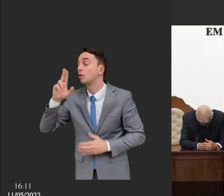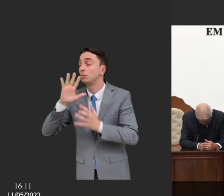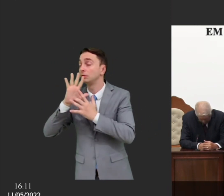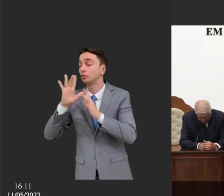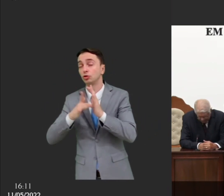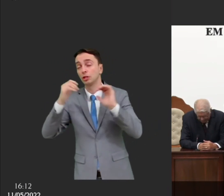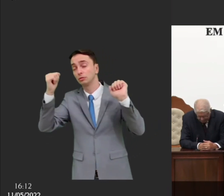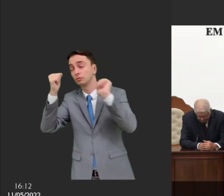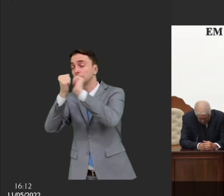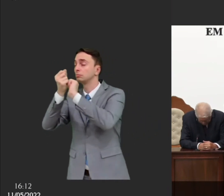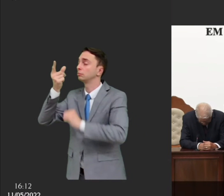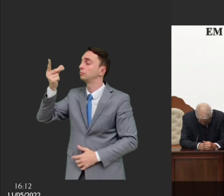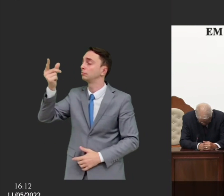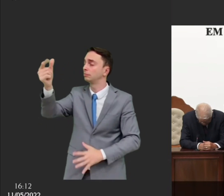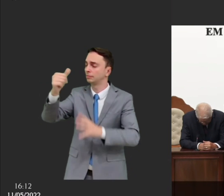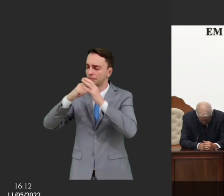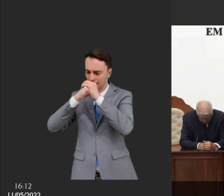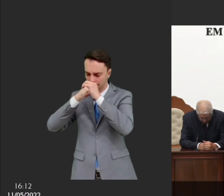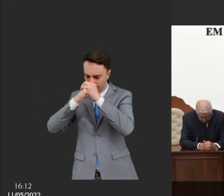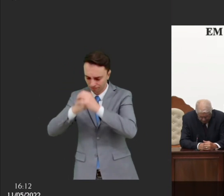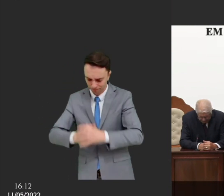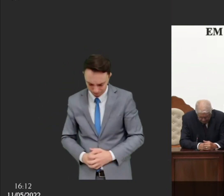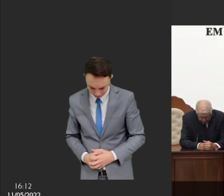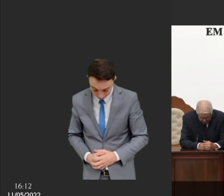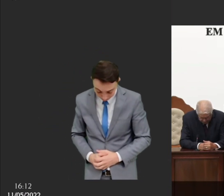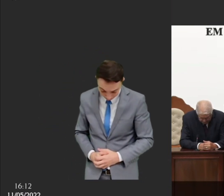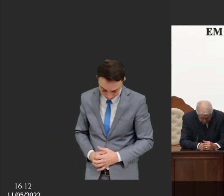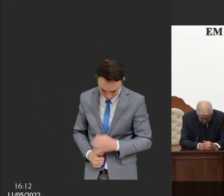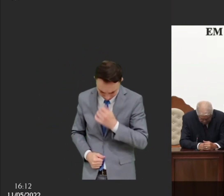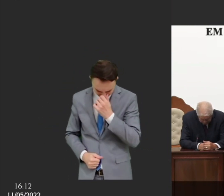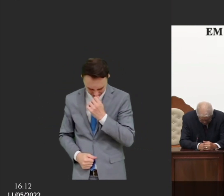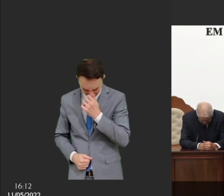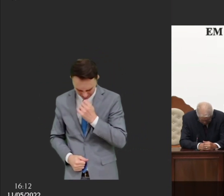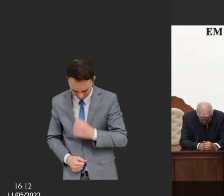sempre. Amém. Glória a Deus.